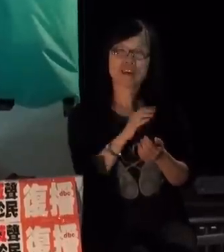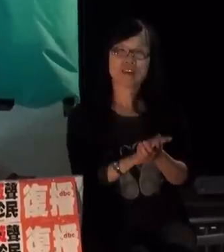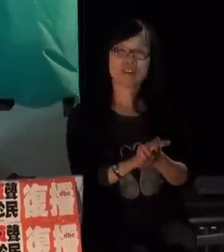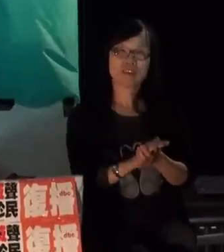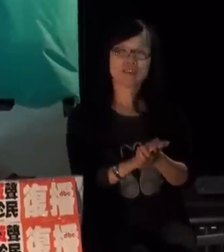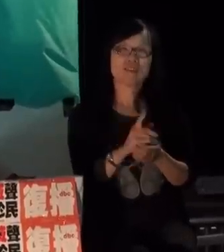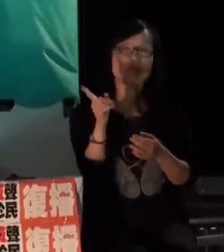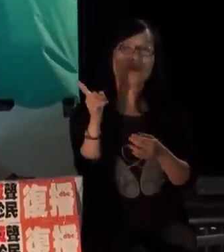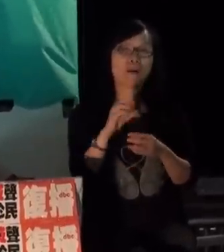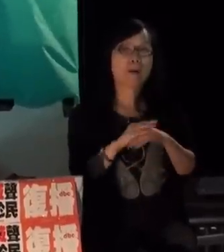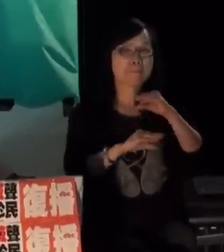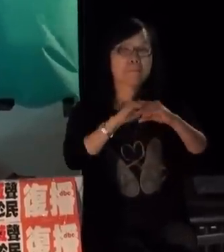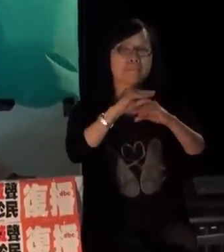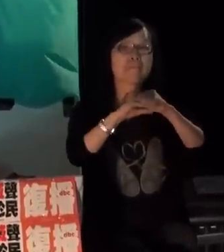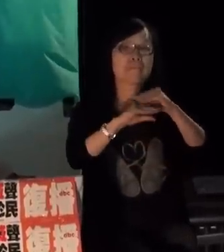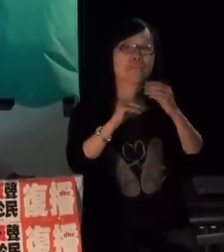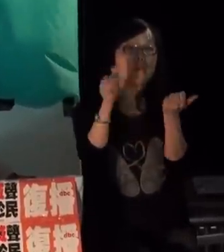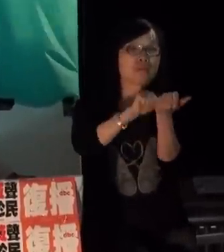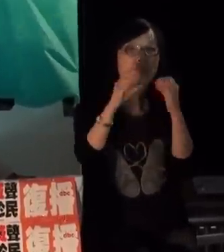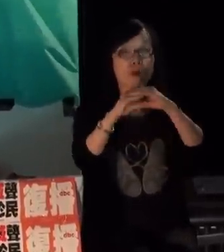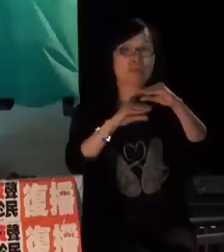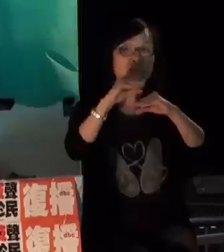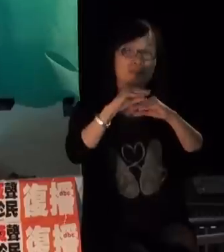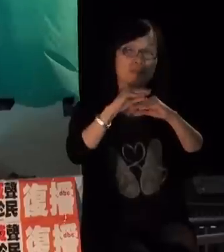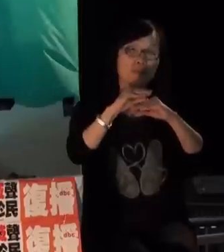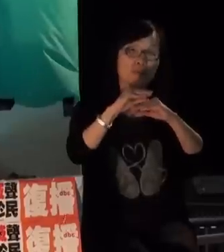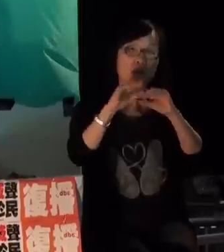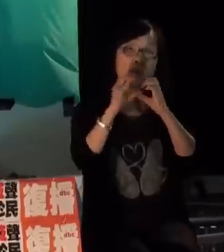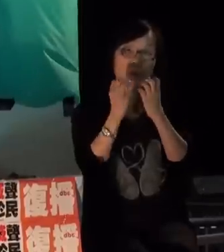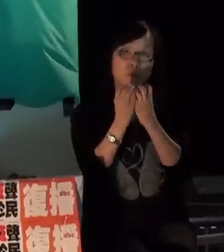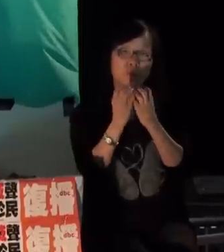聯啊嘛，係咪？咁你話任戰聯係咪？